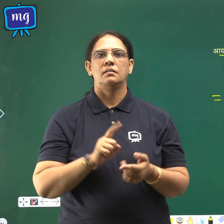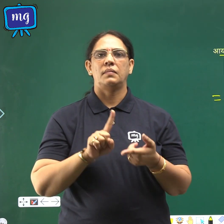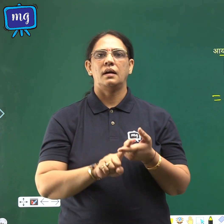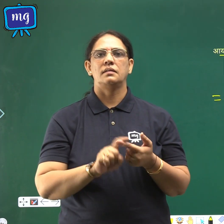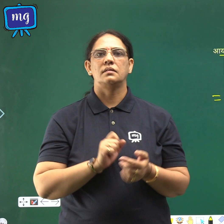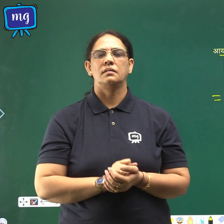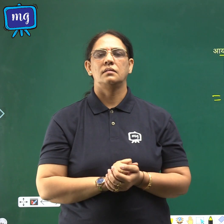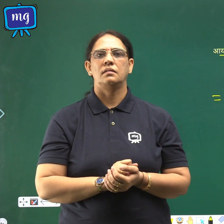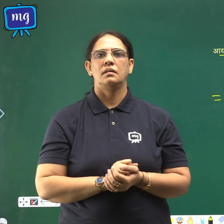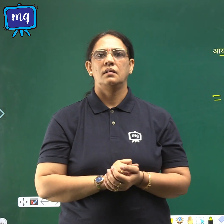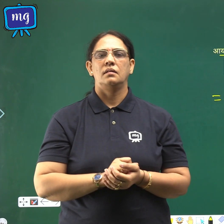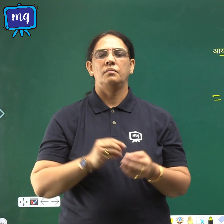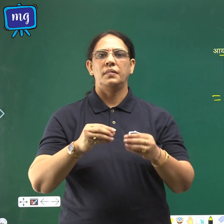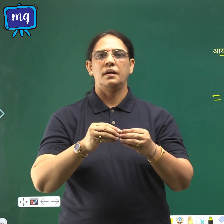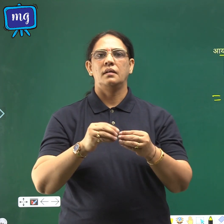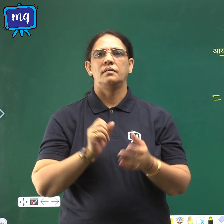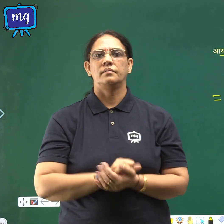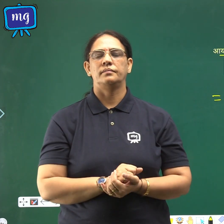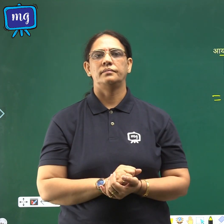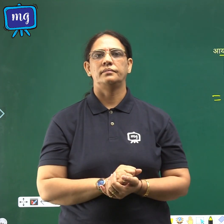प्लस चौड़ाई।